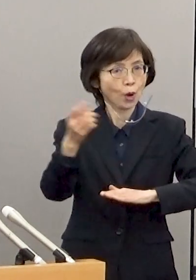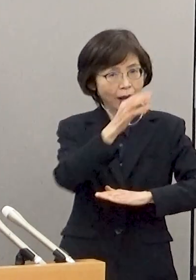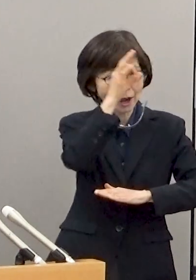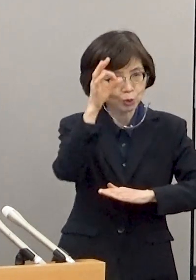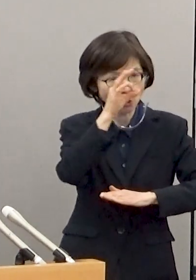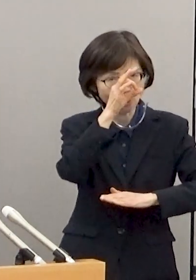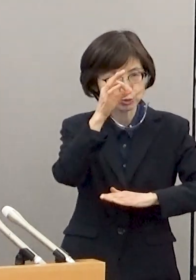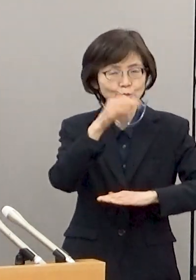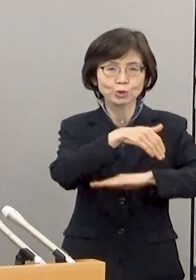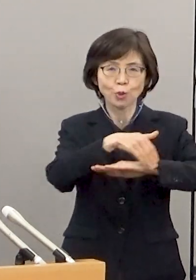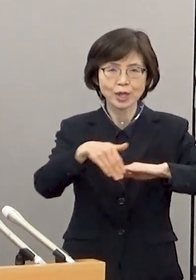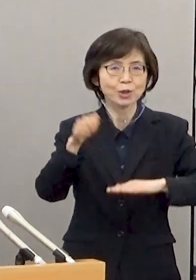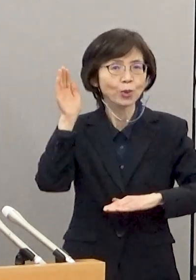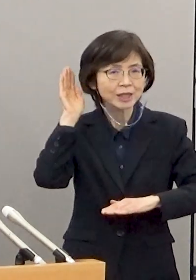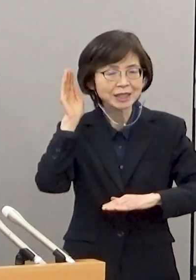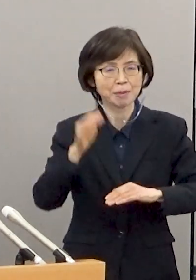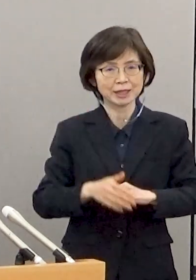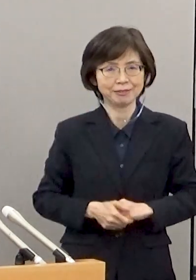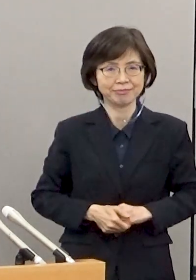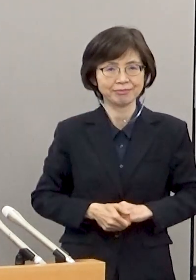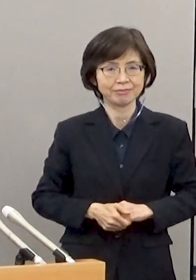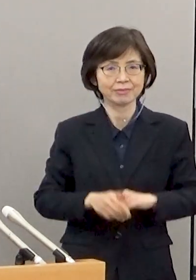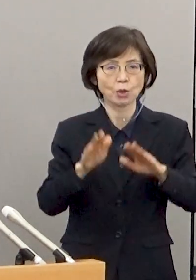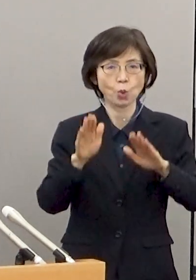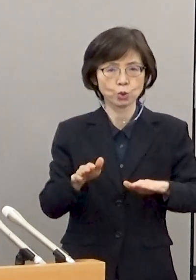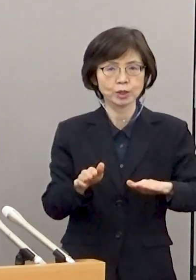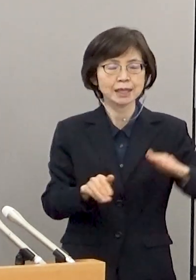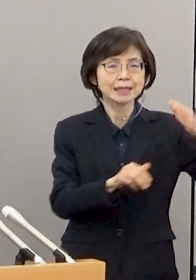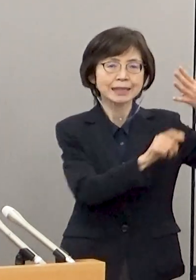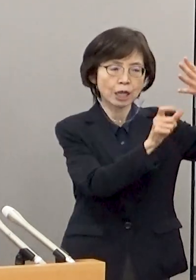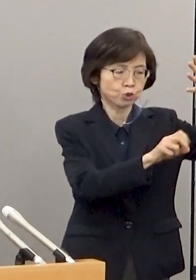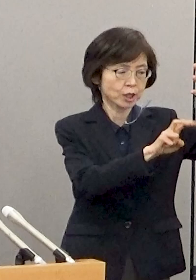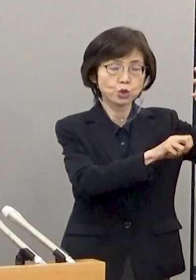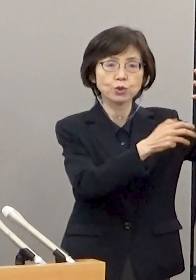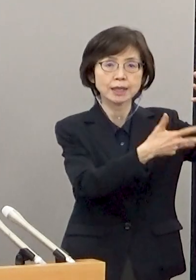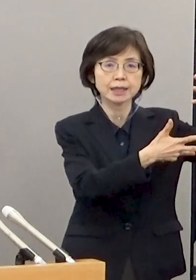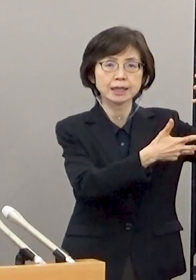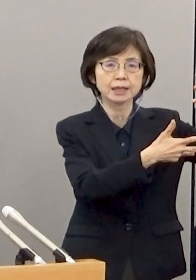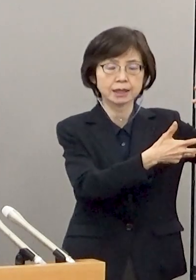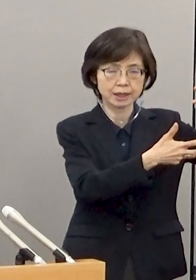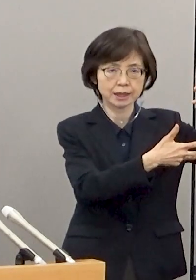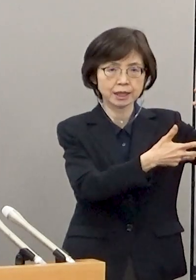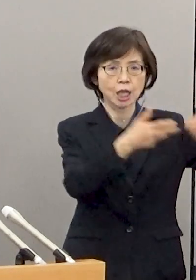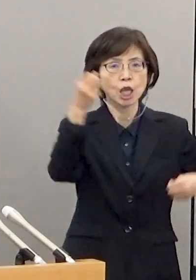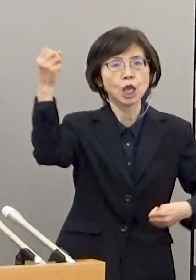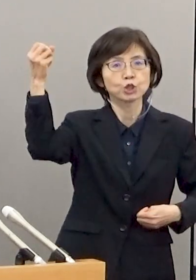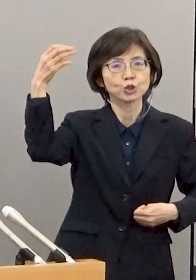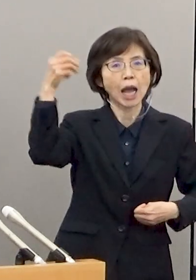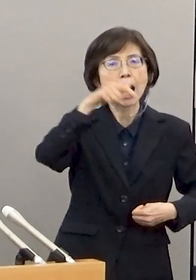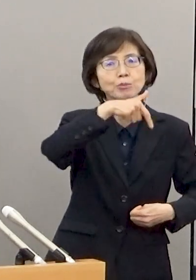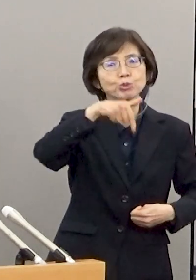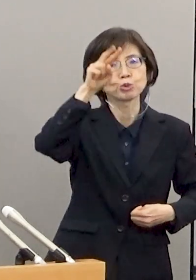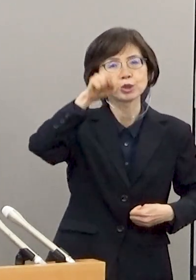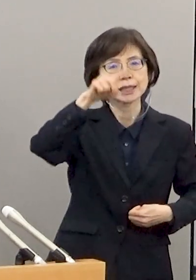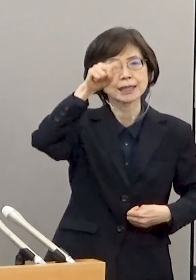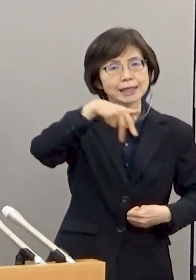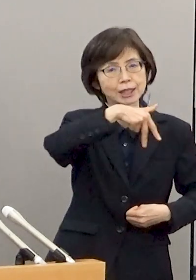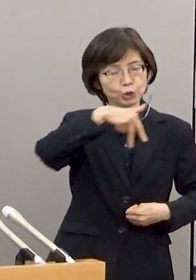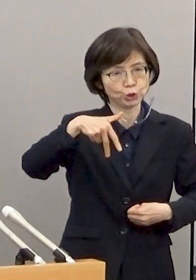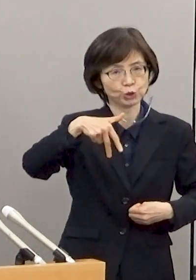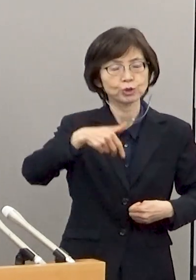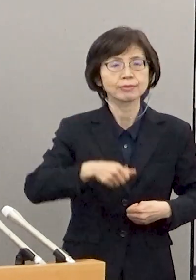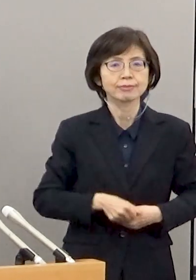。今年は4月28日に同じくこの船スターブリーズがまたやってきてです